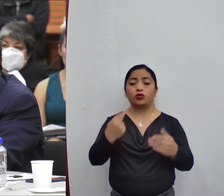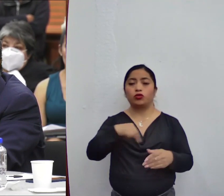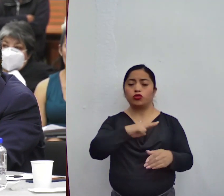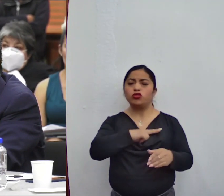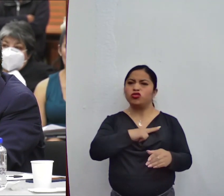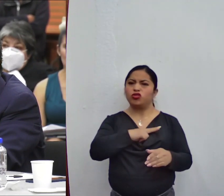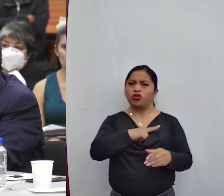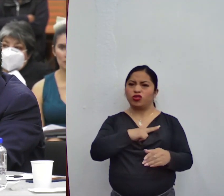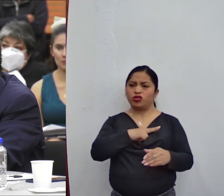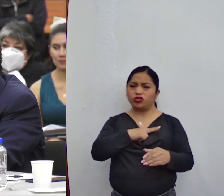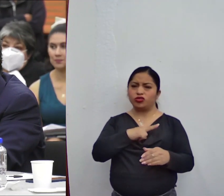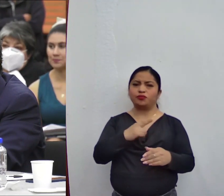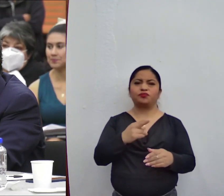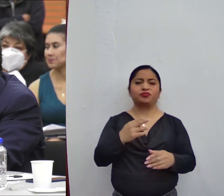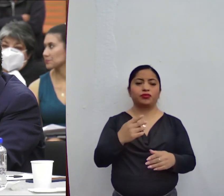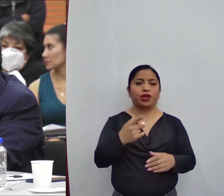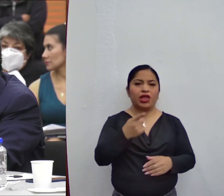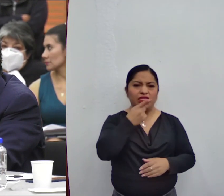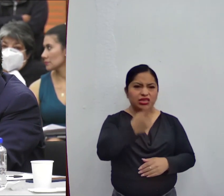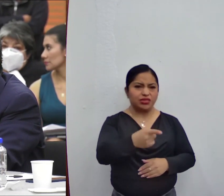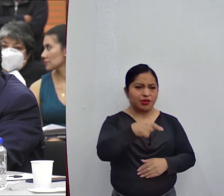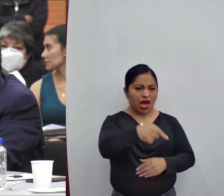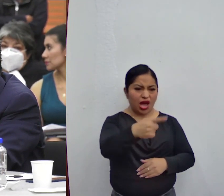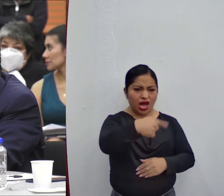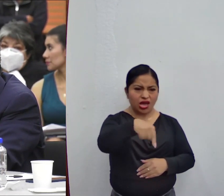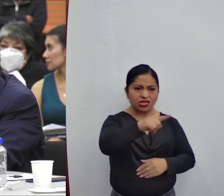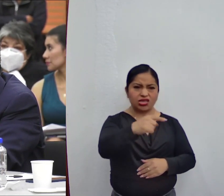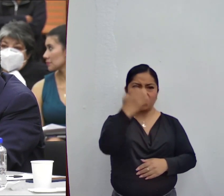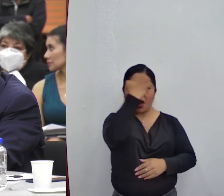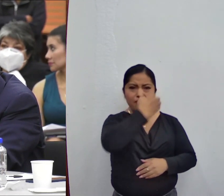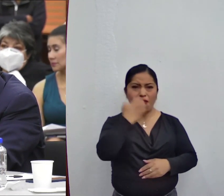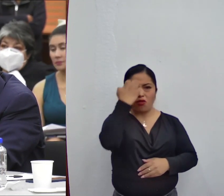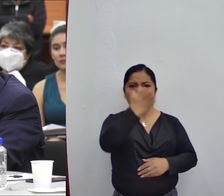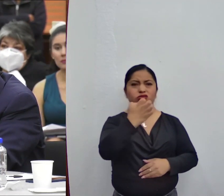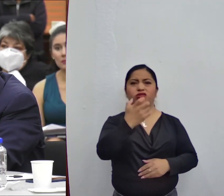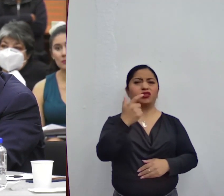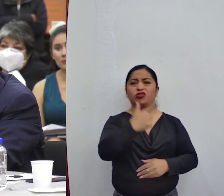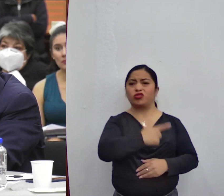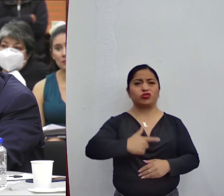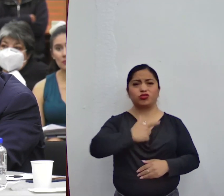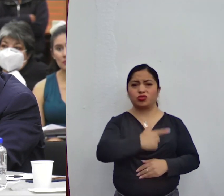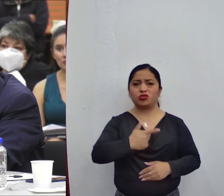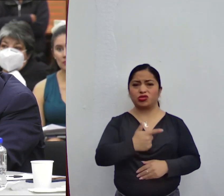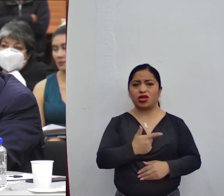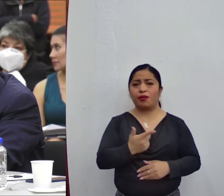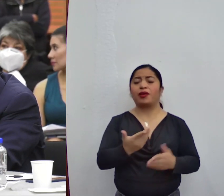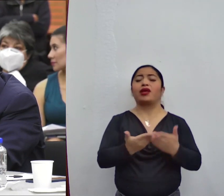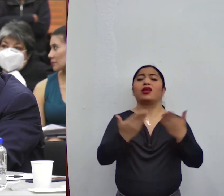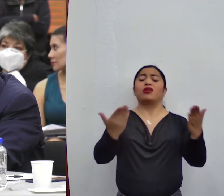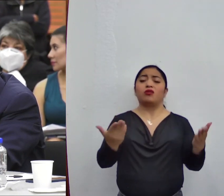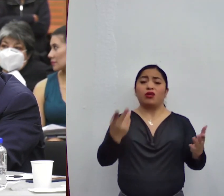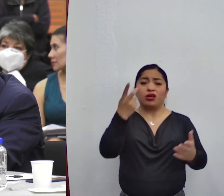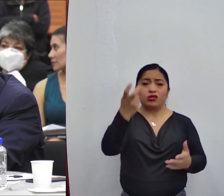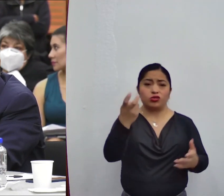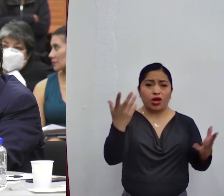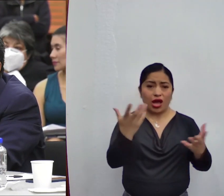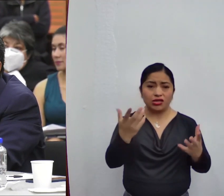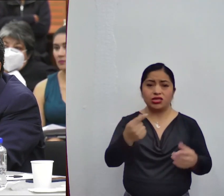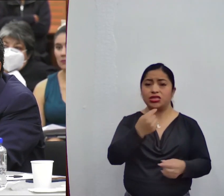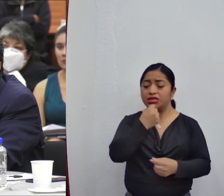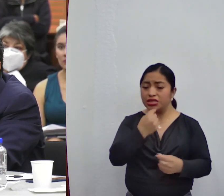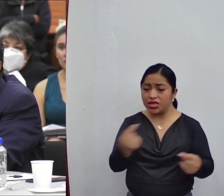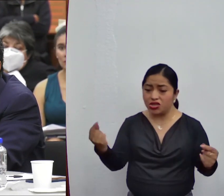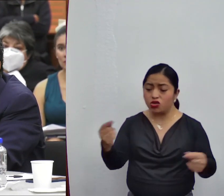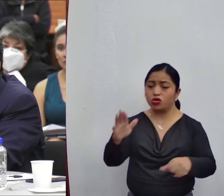esas medidas que previenen la discapacidad y que hacen niños más